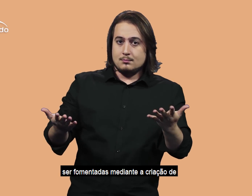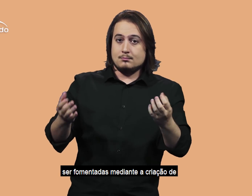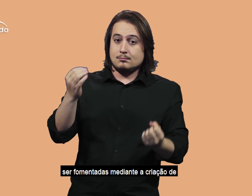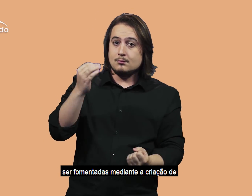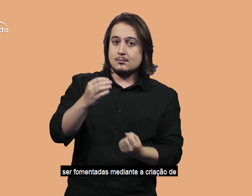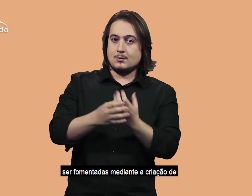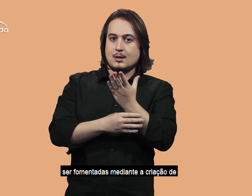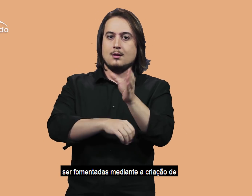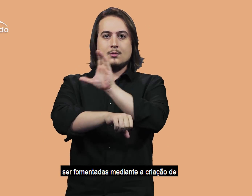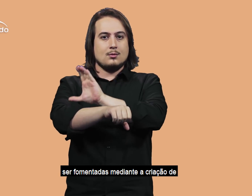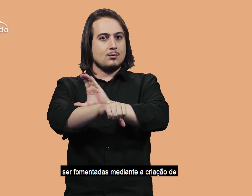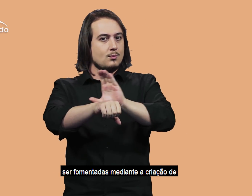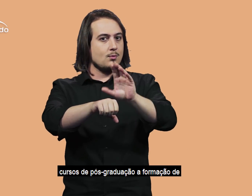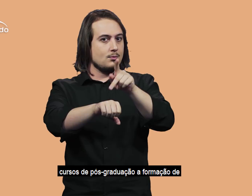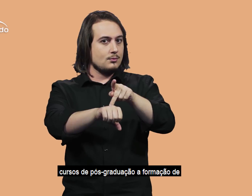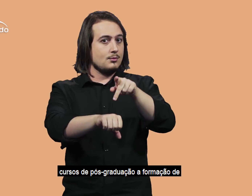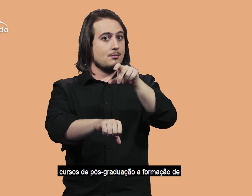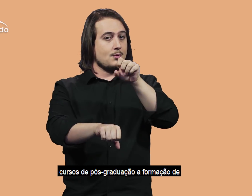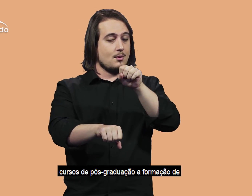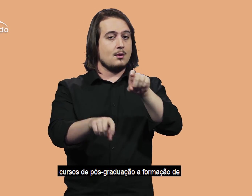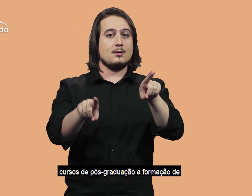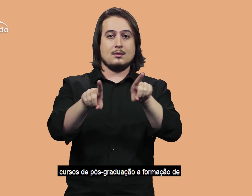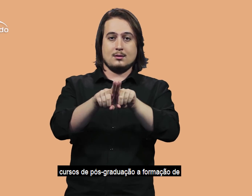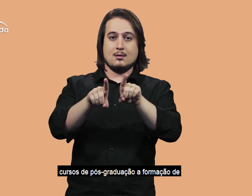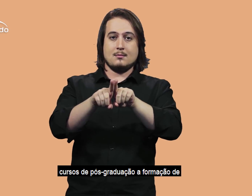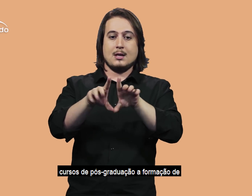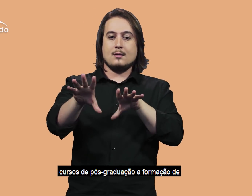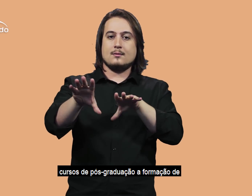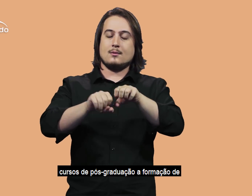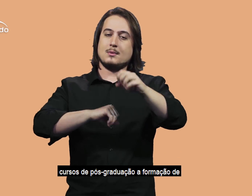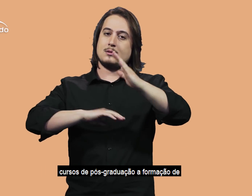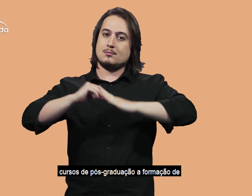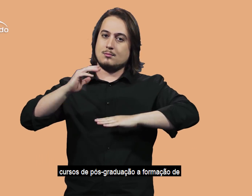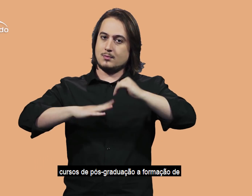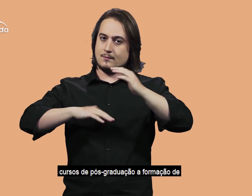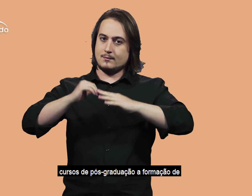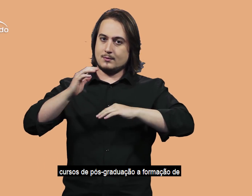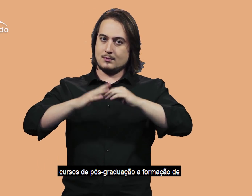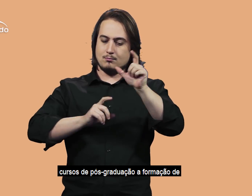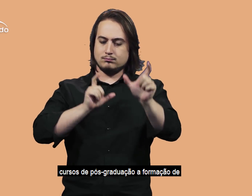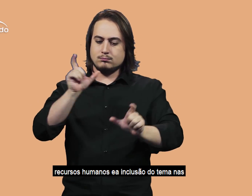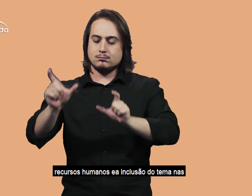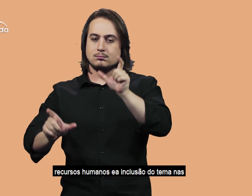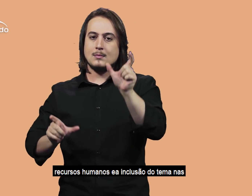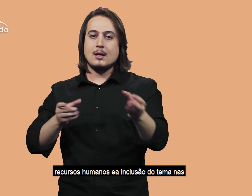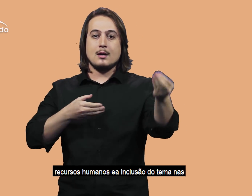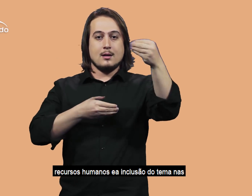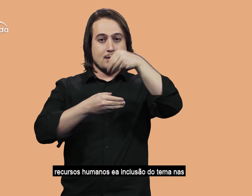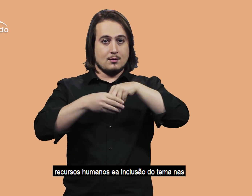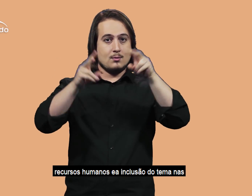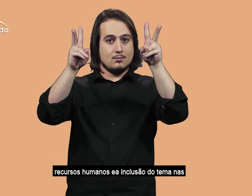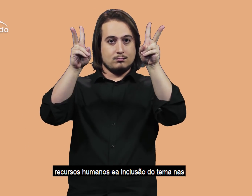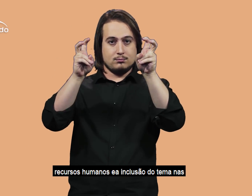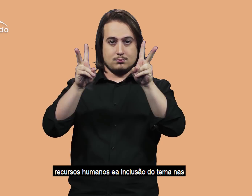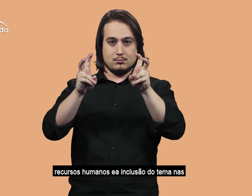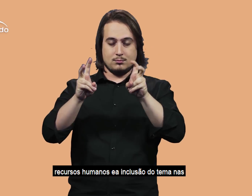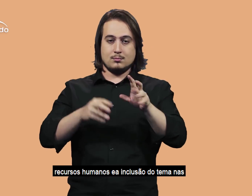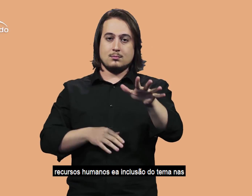criação de cursos de pós-graduação a formação de recursos humanos ea inclusão do tema nas diretrizes de